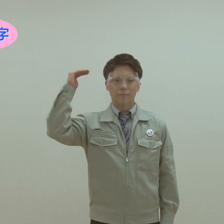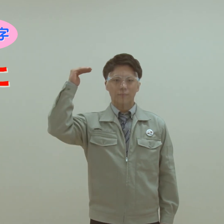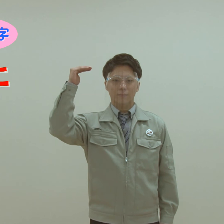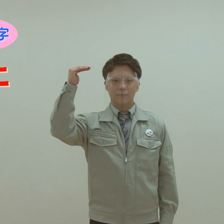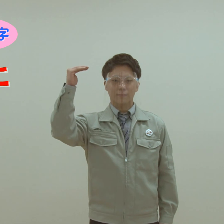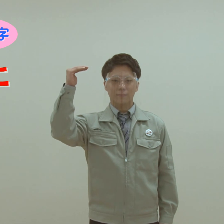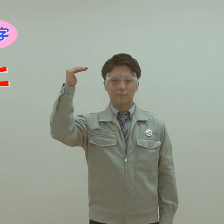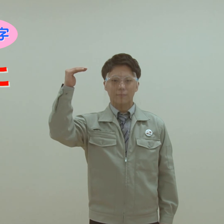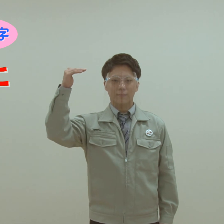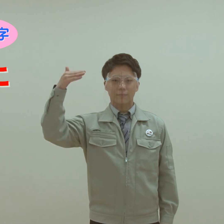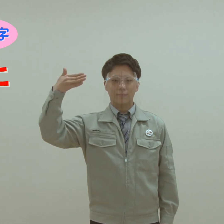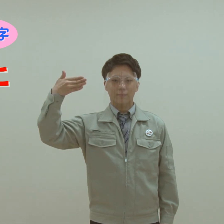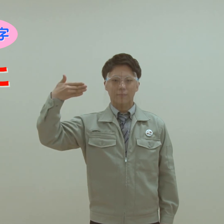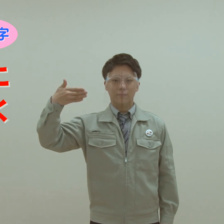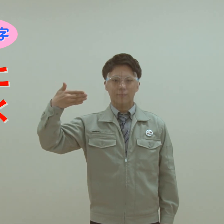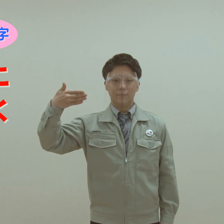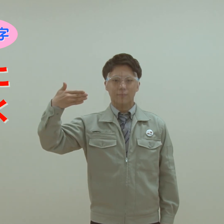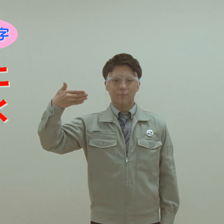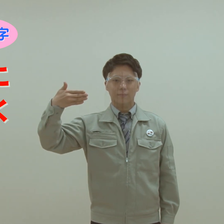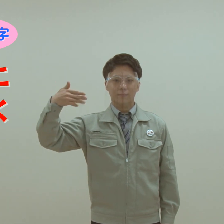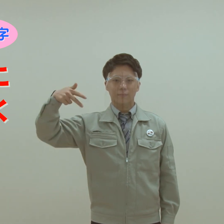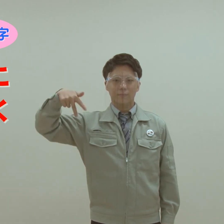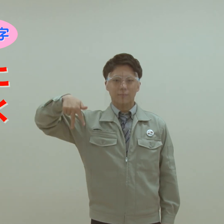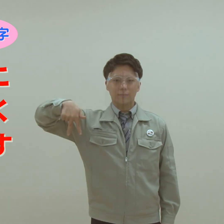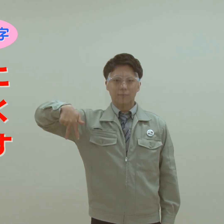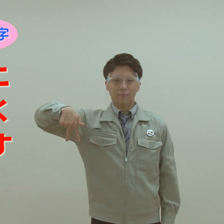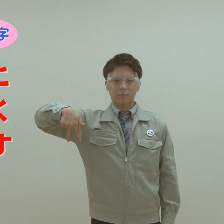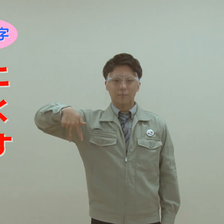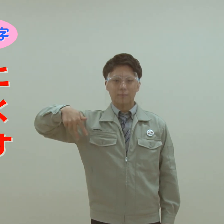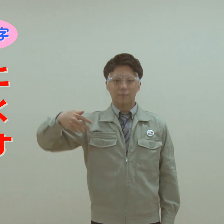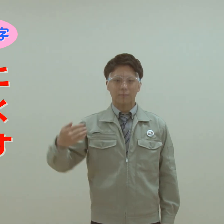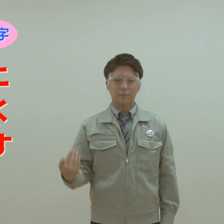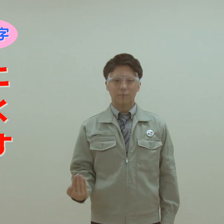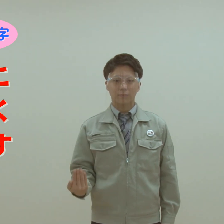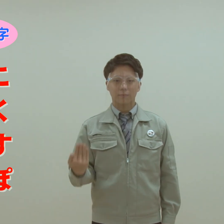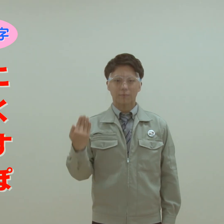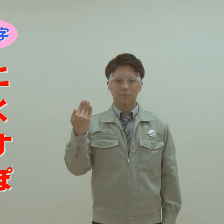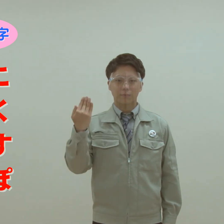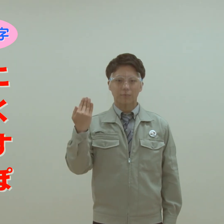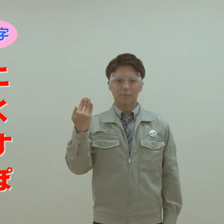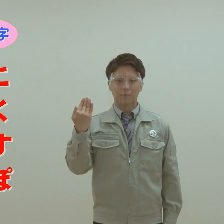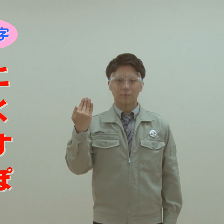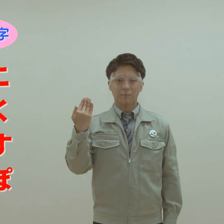コクスポ、